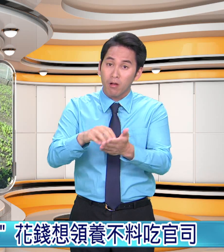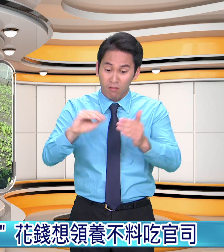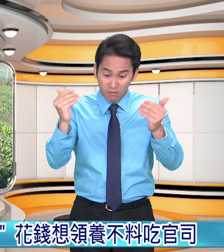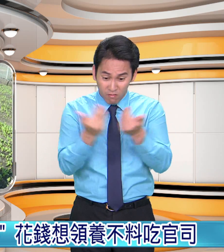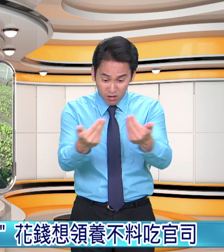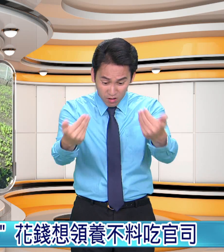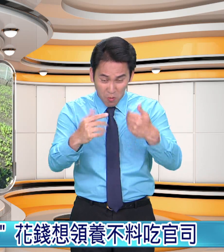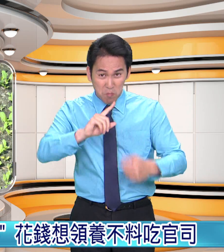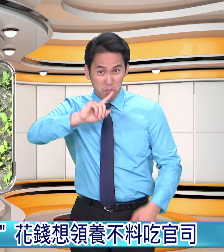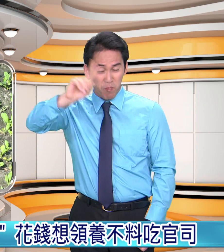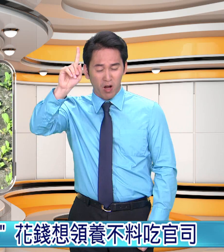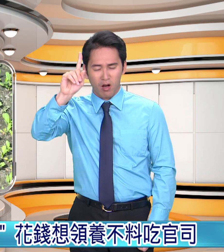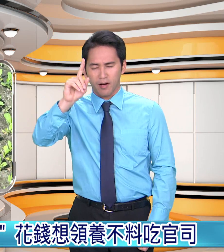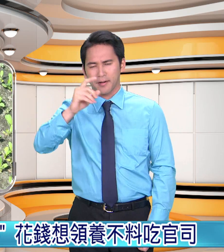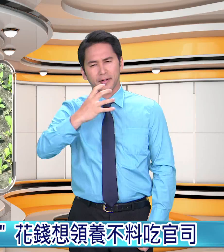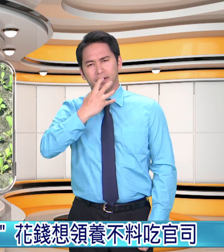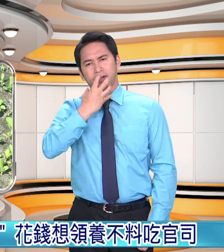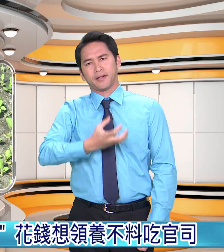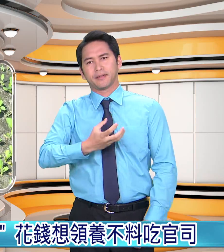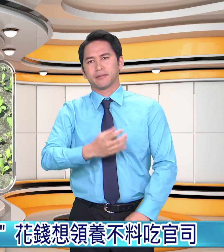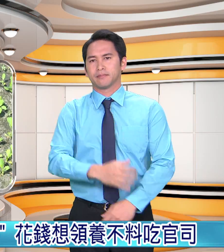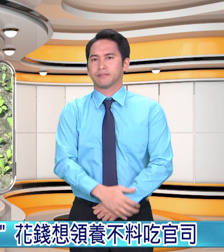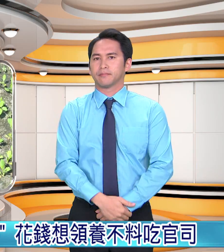介来办理，没想到到最后吃上官司。